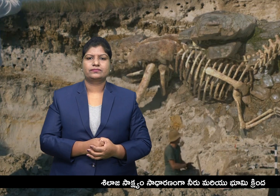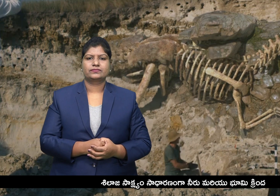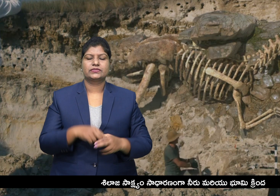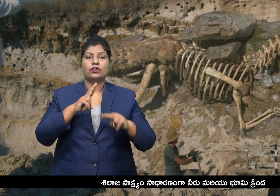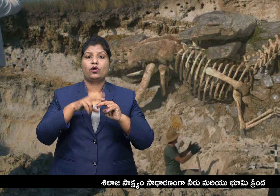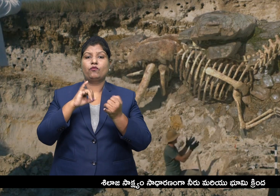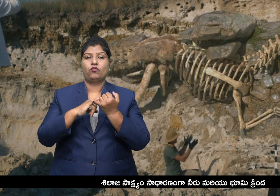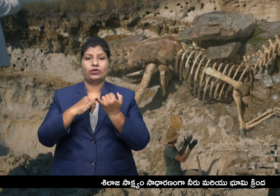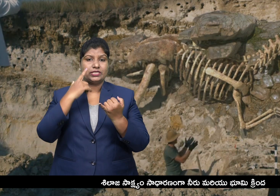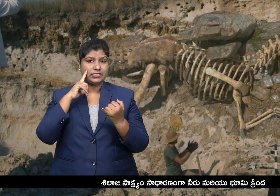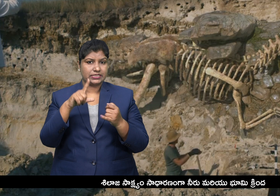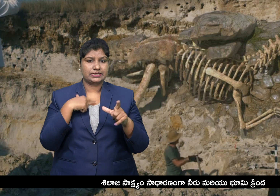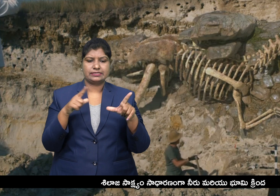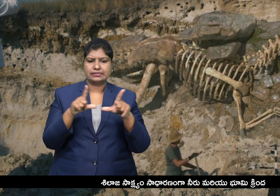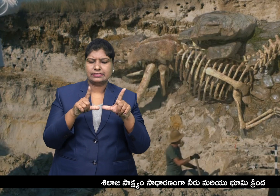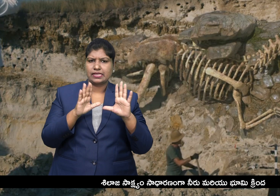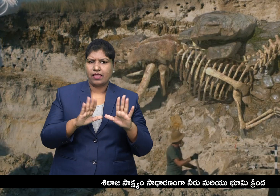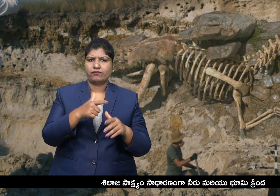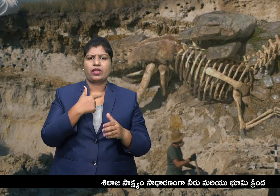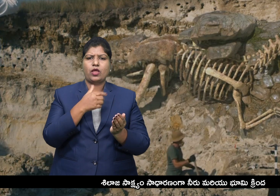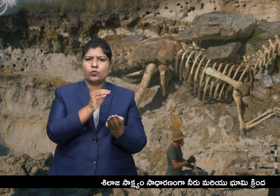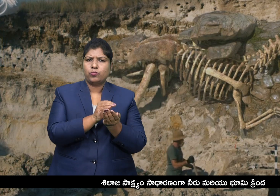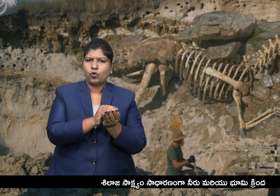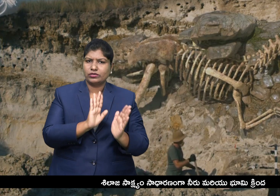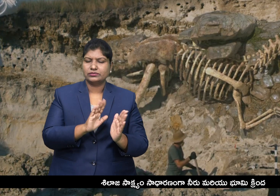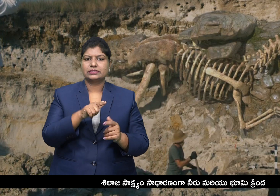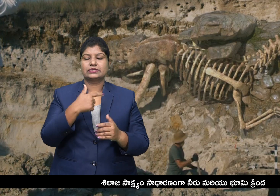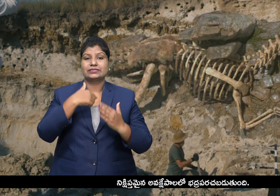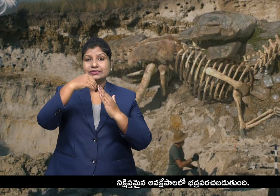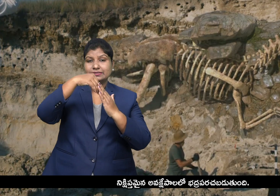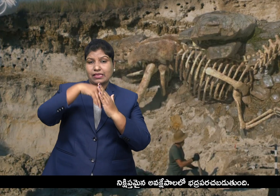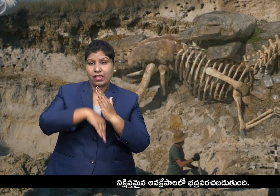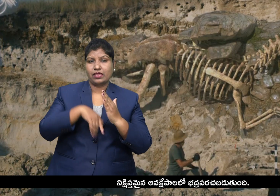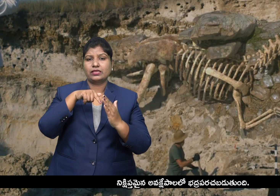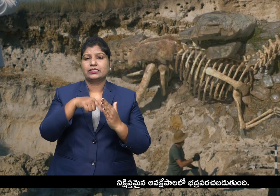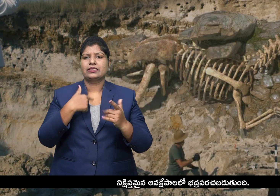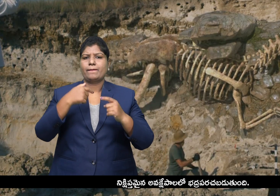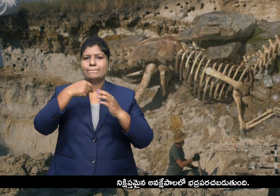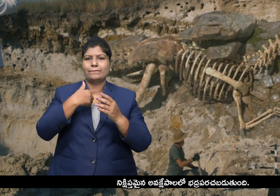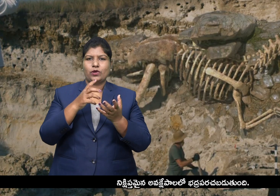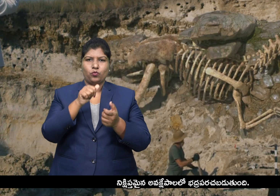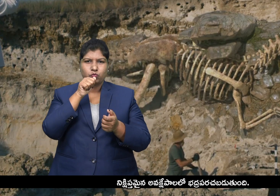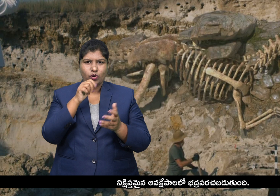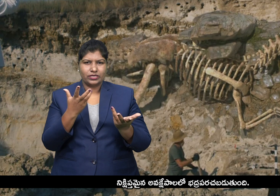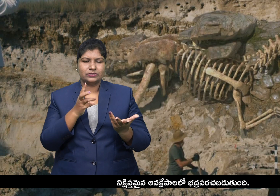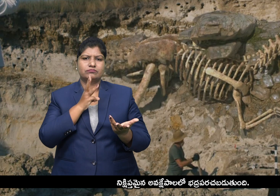శిలాజ సాక్ష్యం సాధారణంగా నీరు మరియు భూమి క్రింద నిక్షిప్తమైన అవక్షేపాలలో